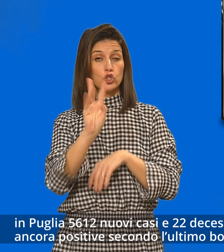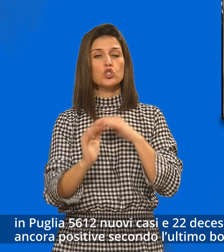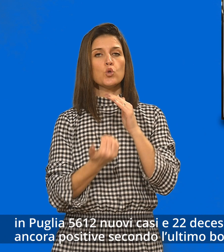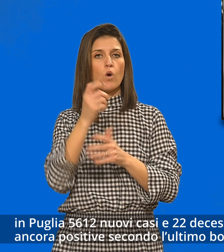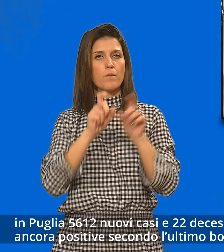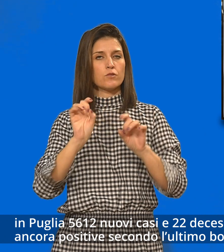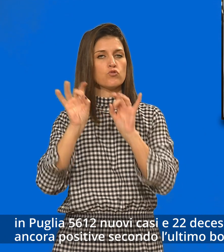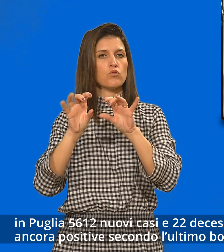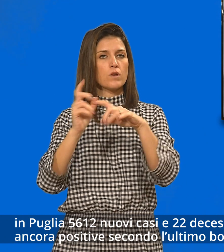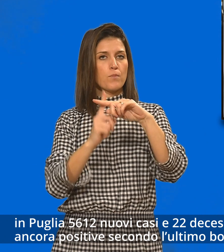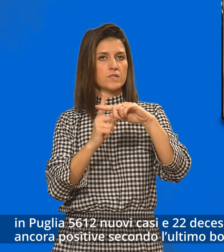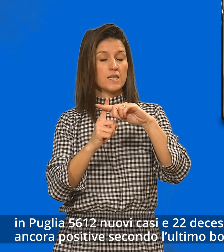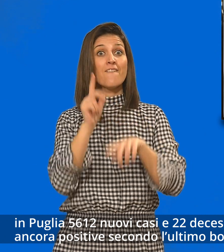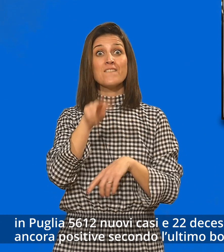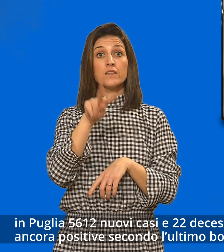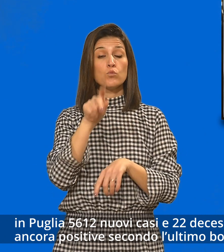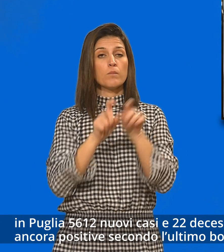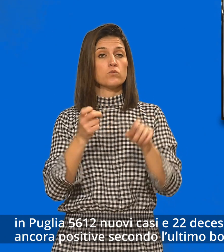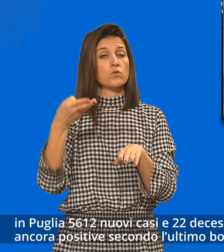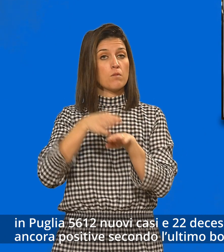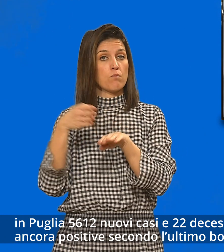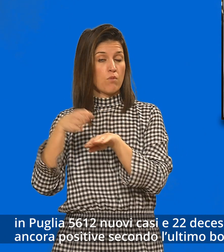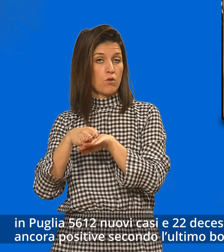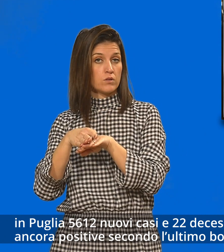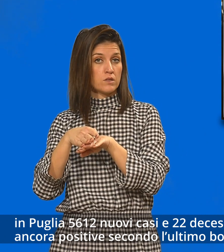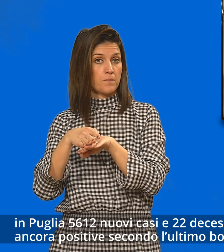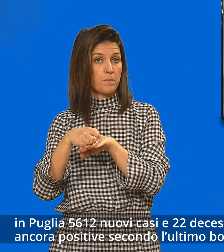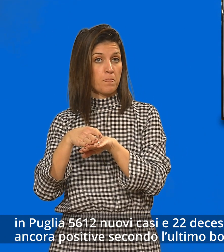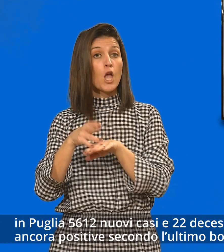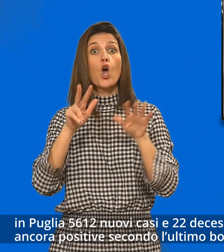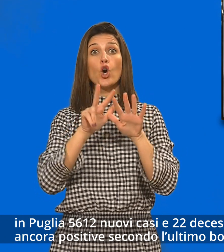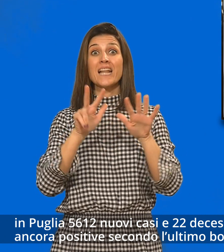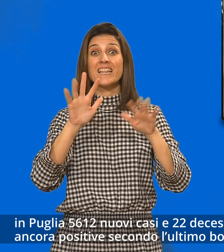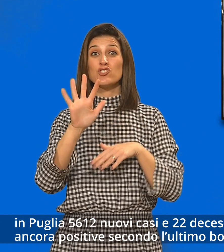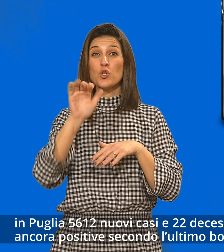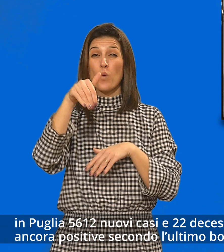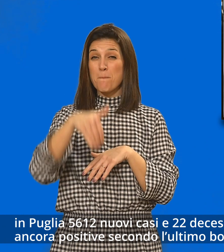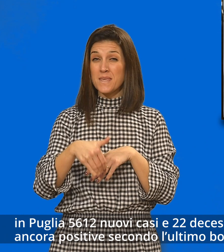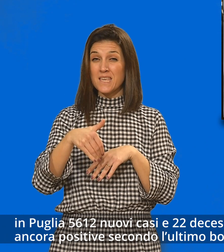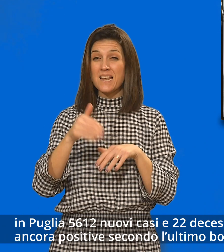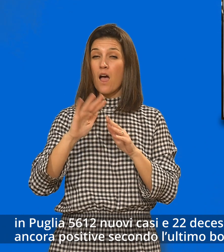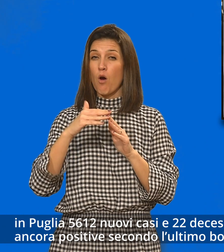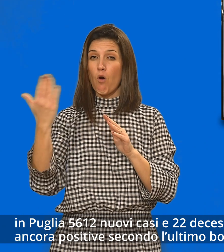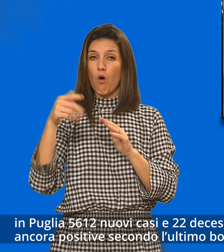22 decessi più di 85 mila le persone ancora positive secondo l'ultimo